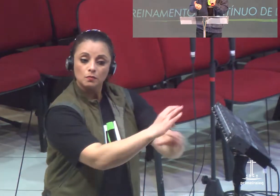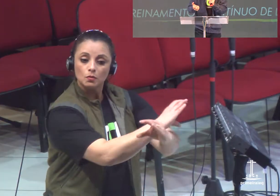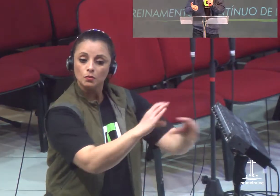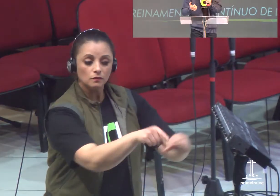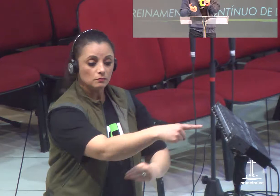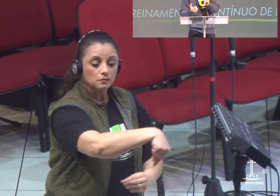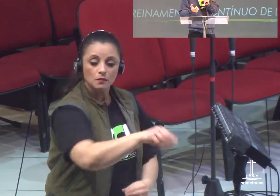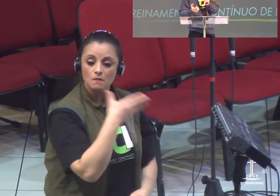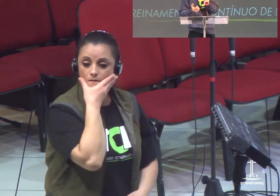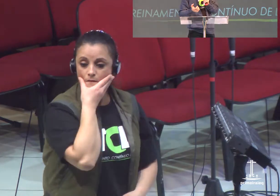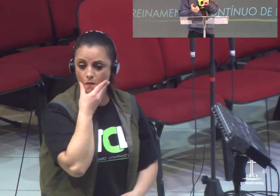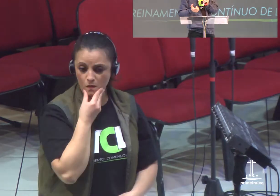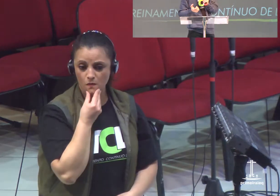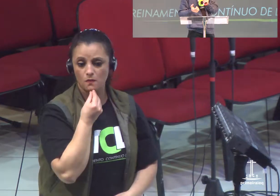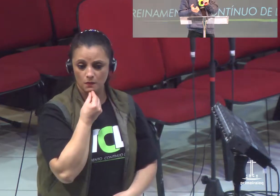aos homens.